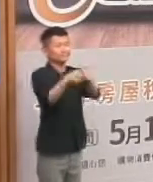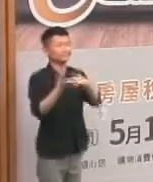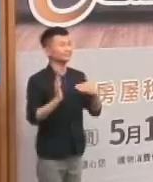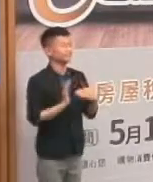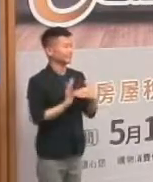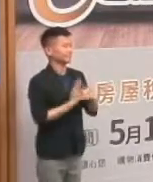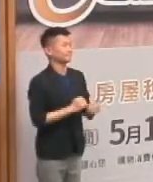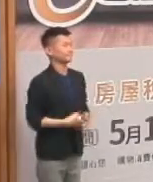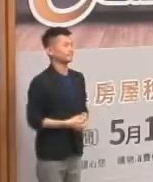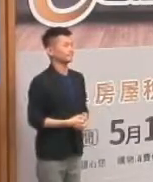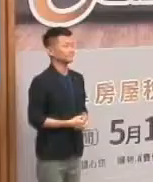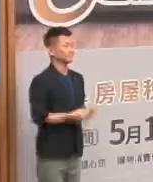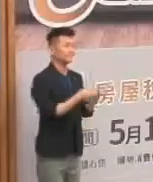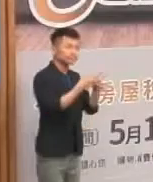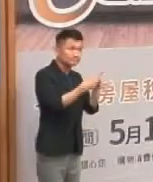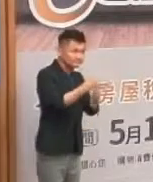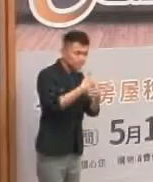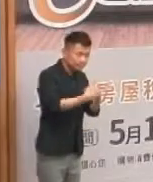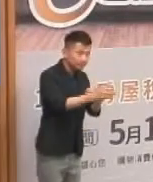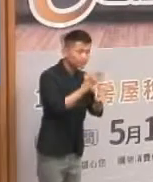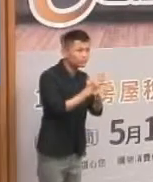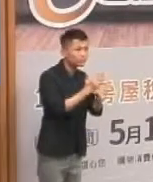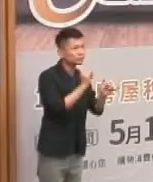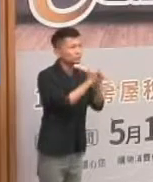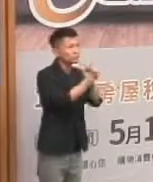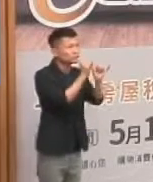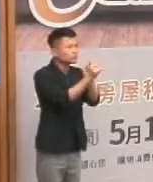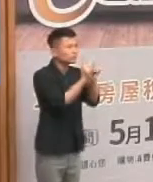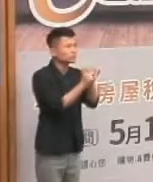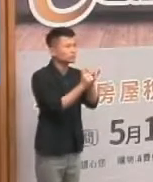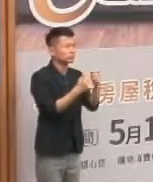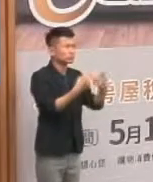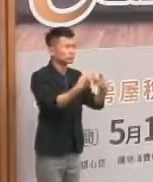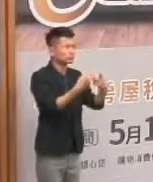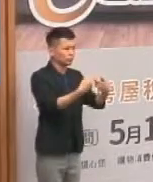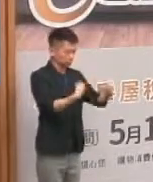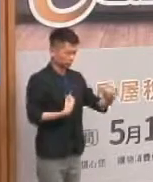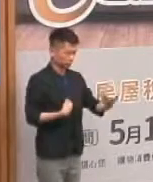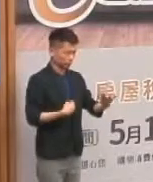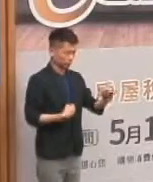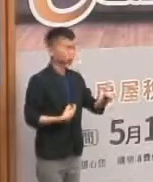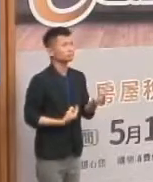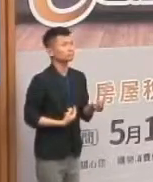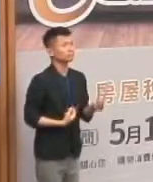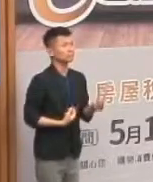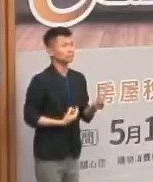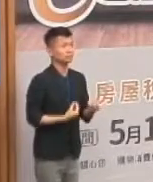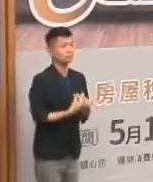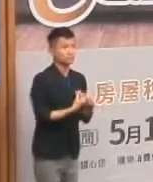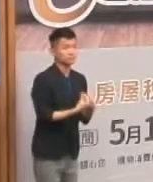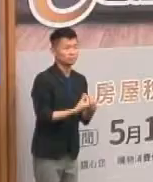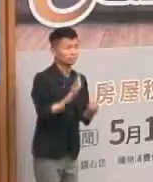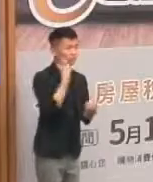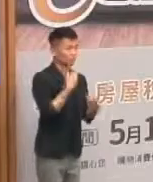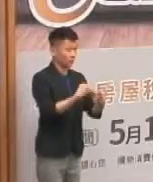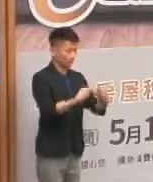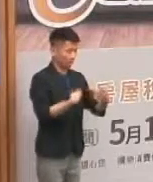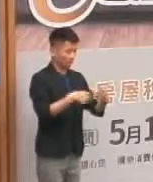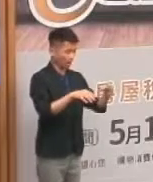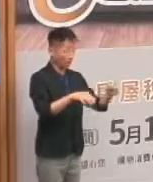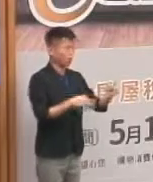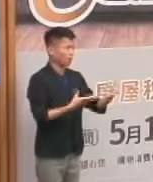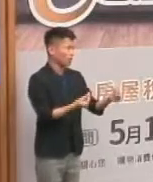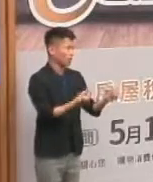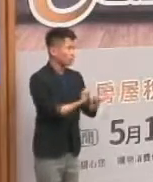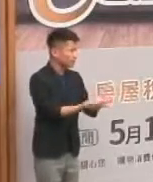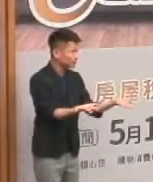那可能在寄送的过程里面，有一些的民众可能没有拿到那个缴款书。那如果没有拿到缴款书也没有关